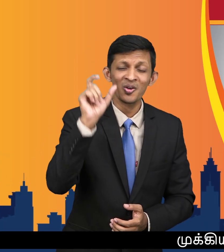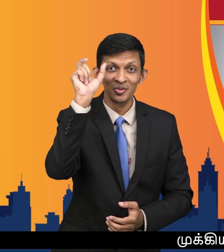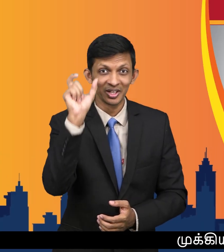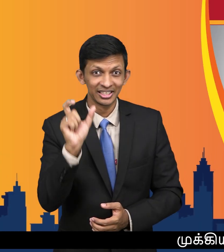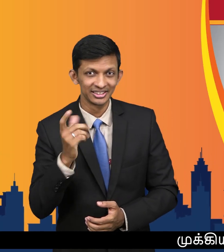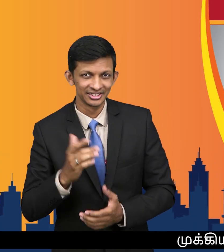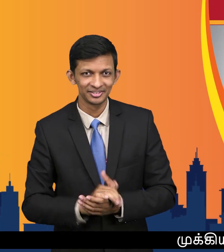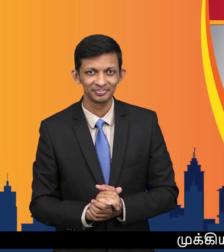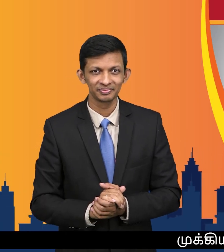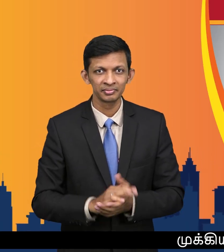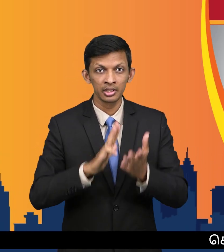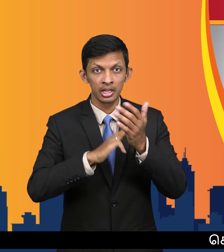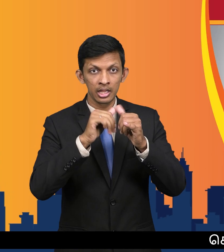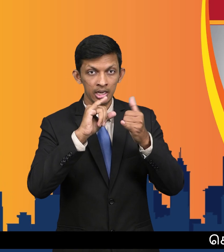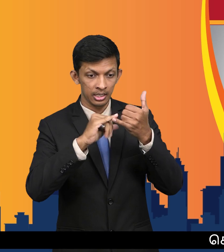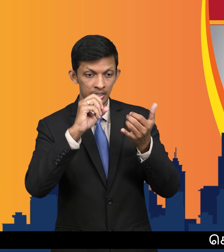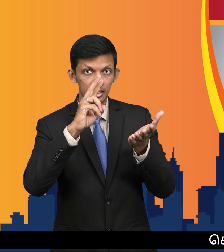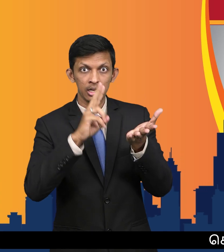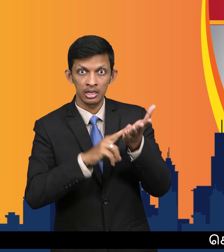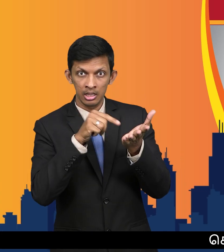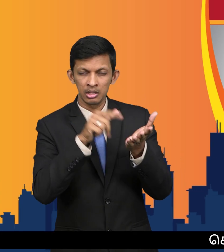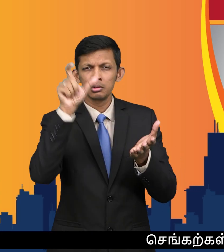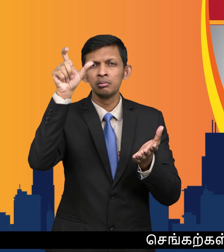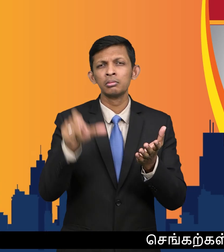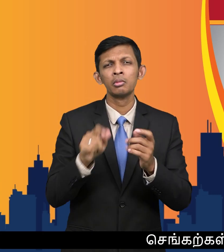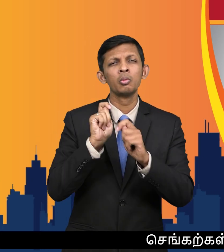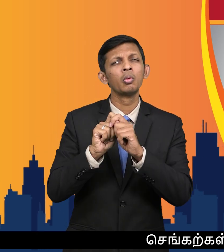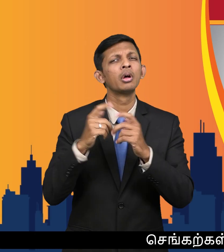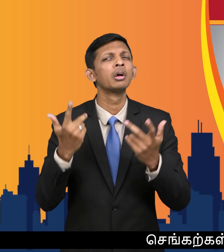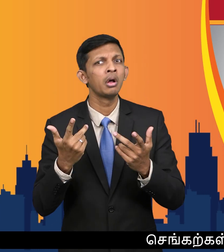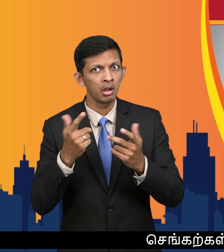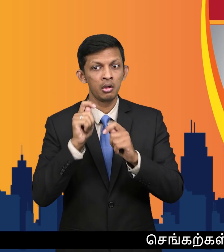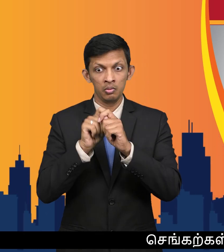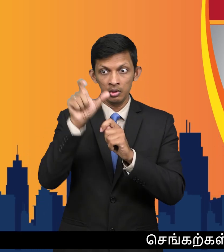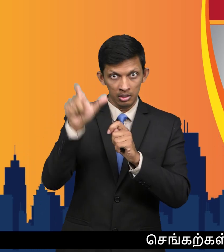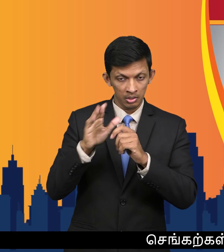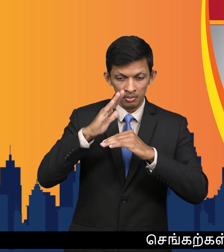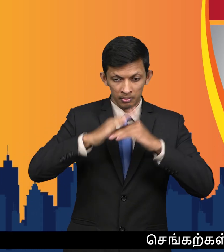முக்கிய வார்த்தைகள்: கொத்தனார், செங்கற்கள் அல்லது